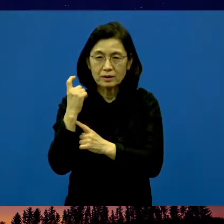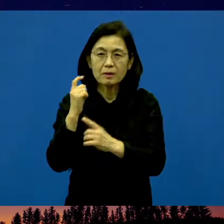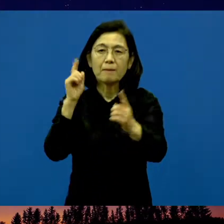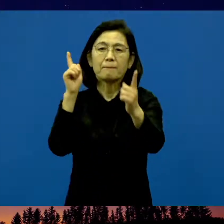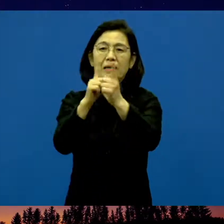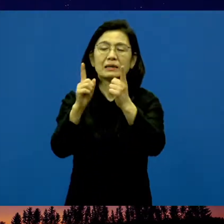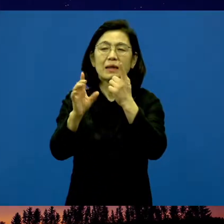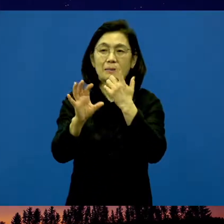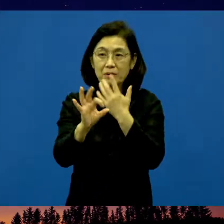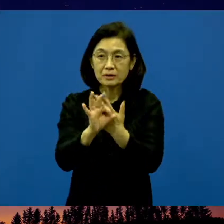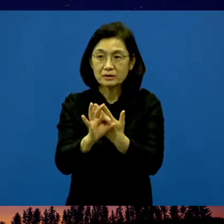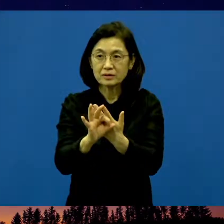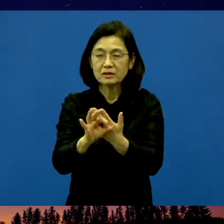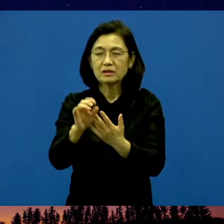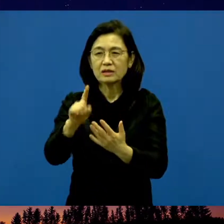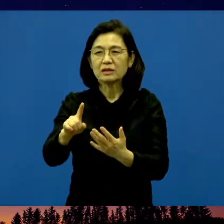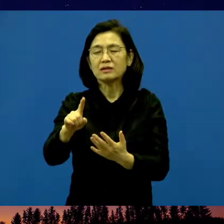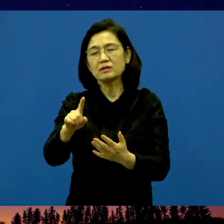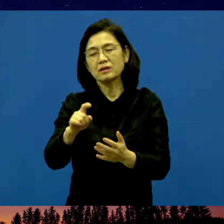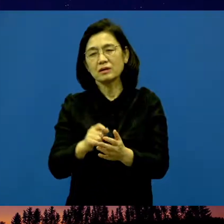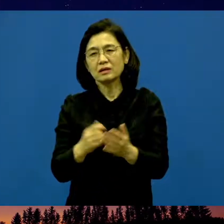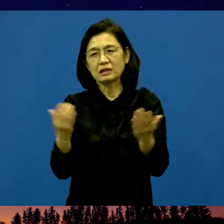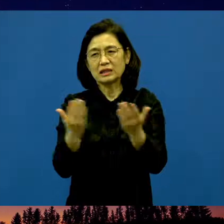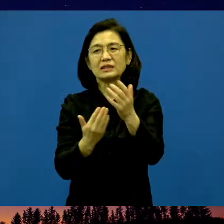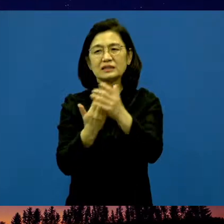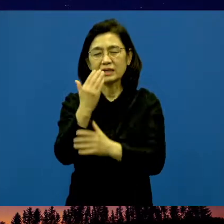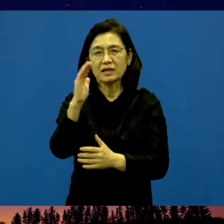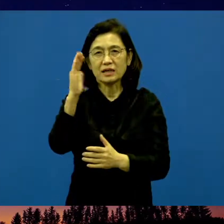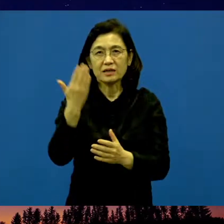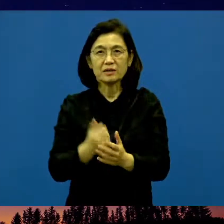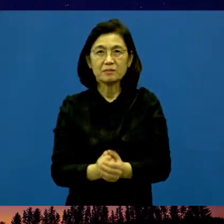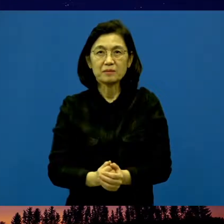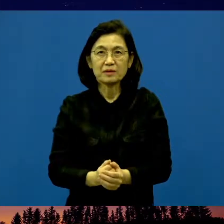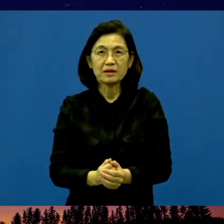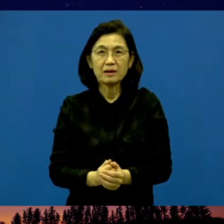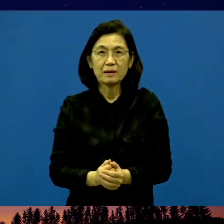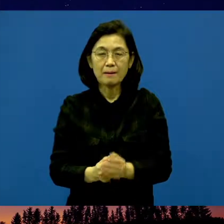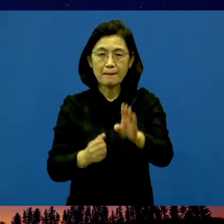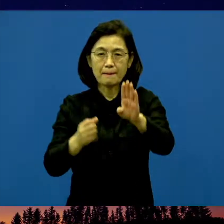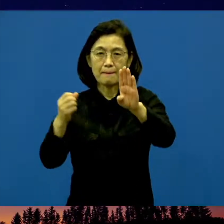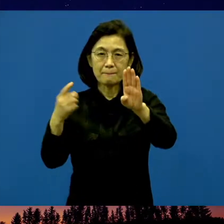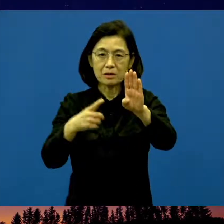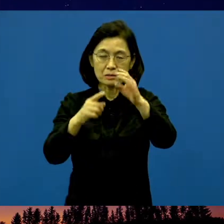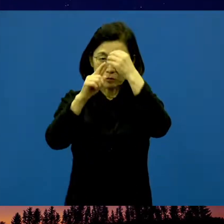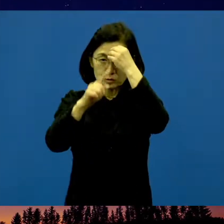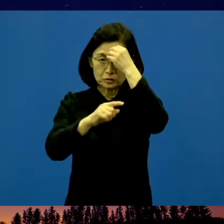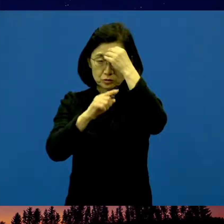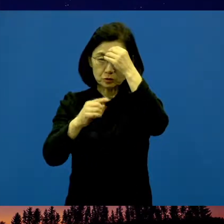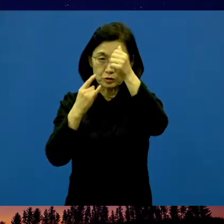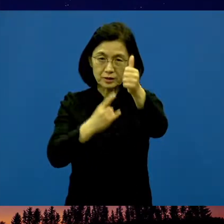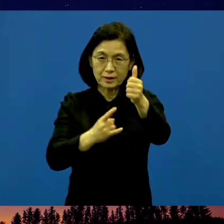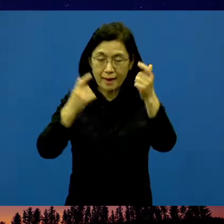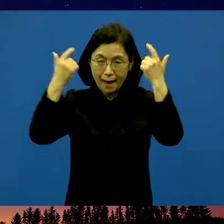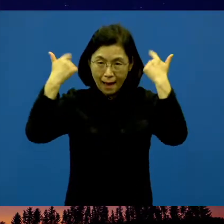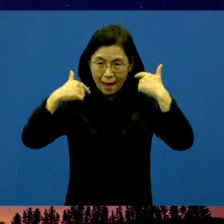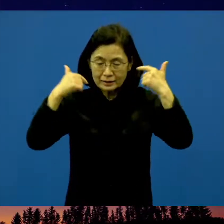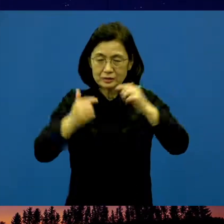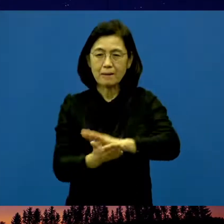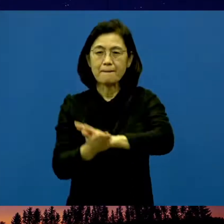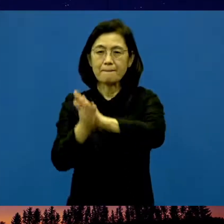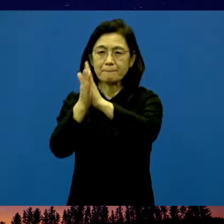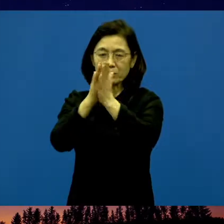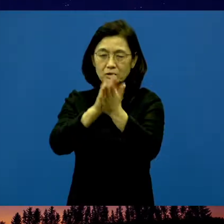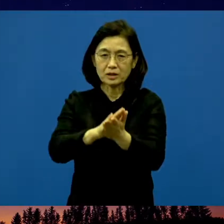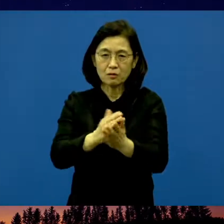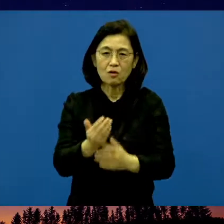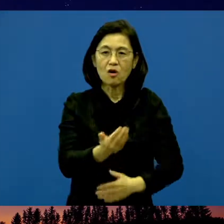현상이에요. 그래서 바울은 빌립보 성도들이 계속적으로 변화하라고 말씀하고 있습니다. 너희 구원을 이루라. 너희 구원을 이루라.